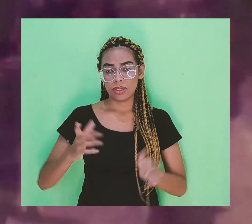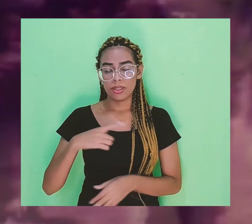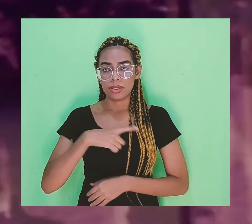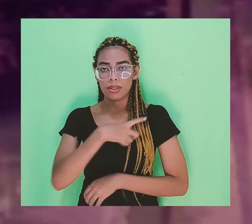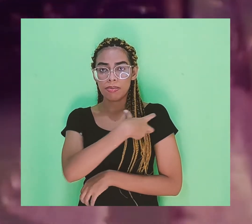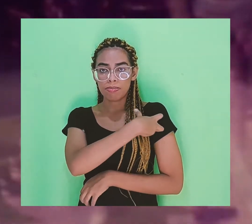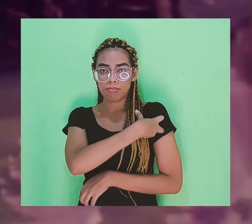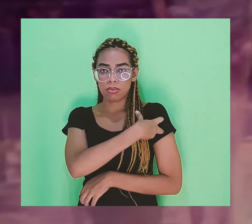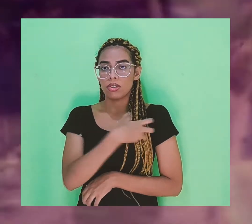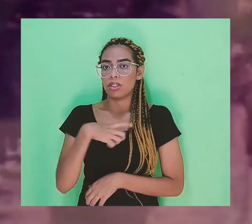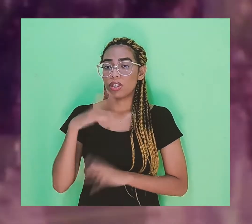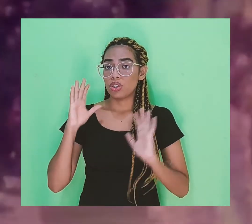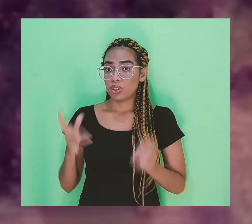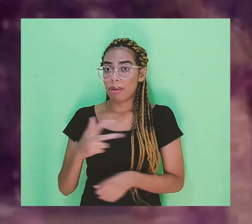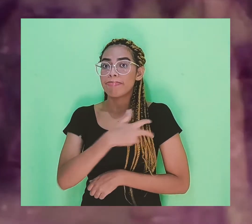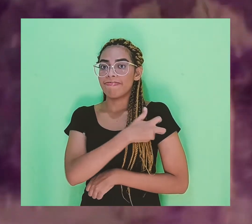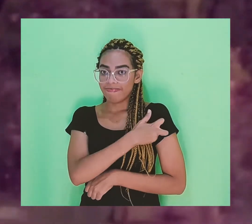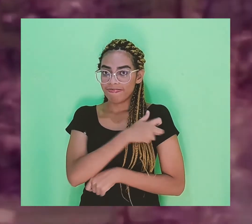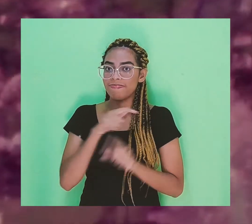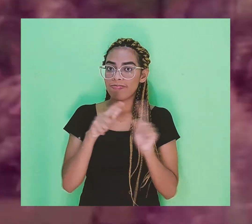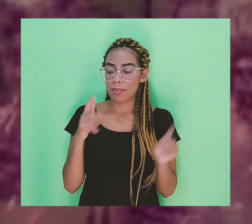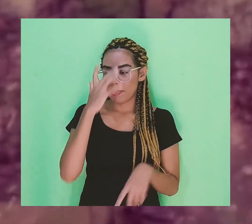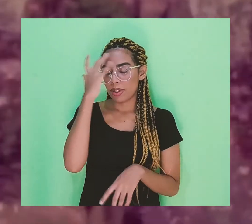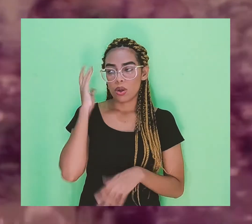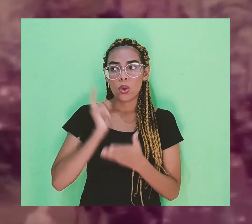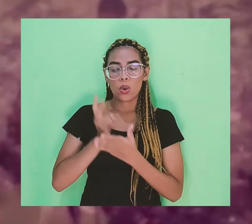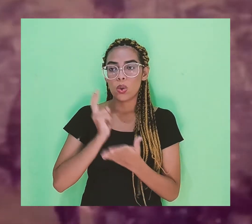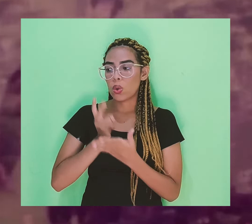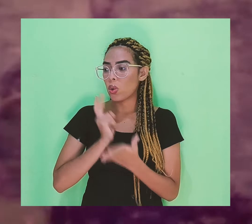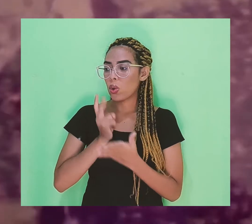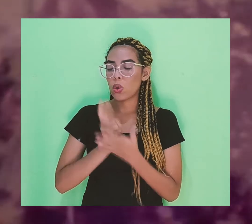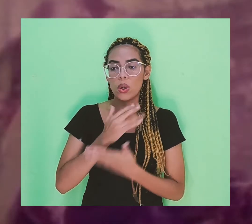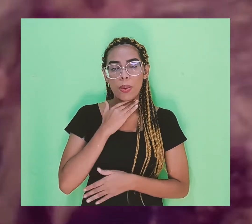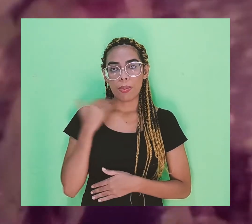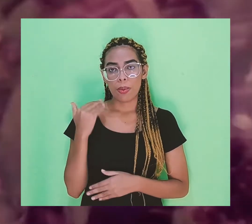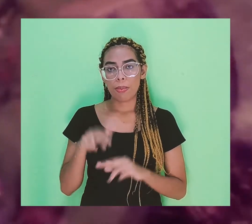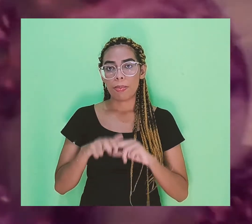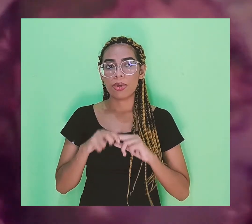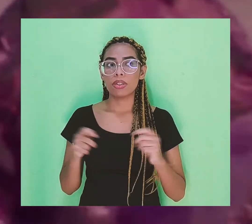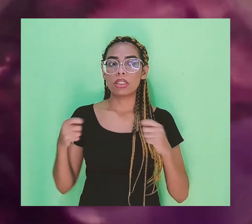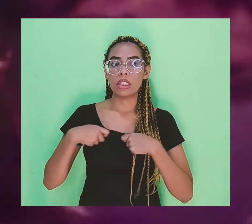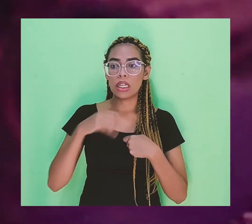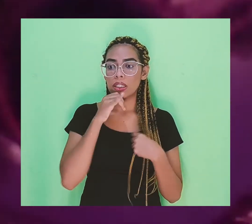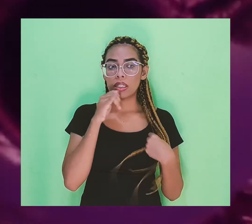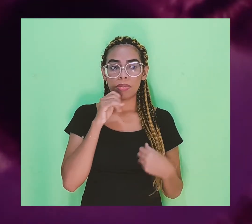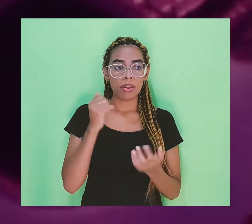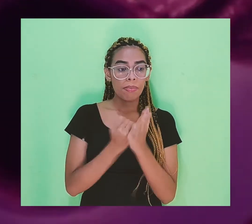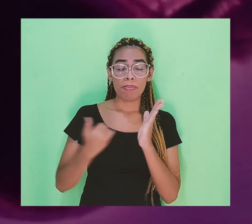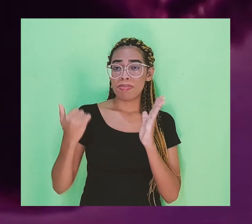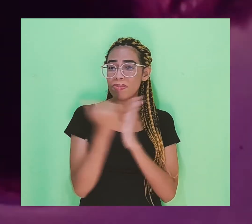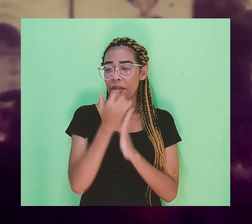vacina, vamos deixar bem claro isso, mas para além de uma pandemia, foi uma cidade que teve